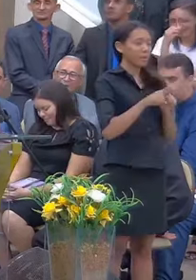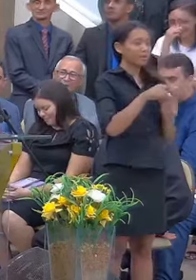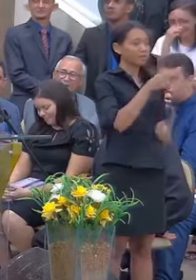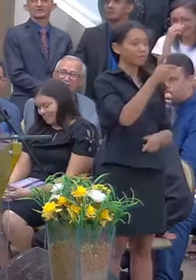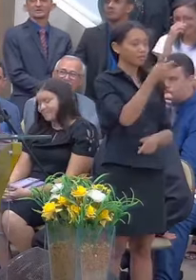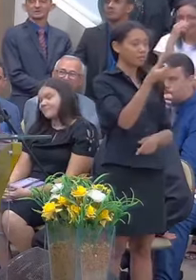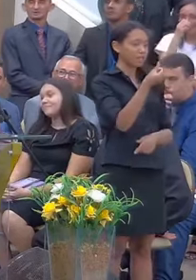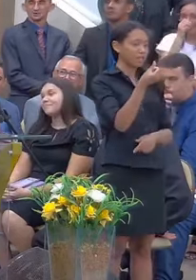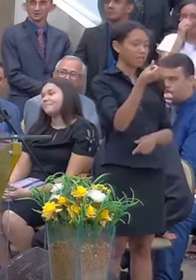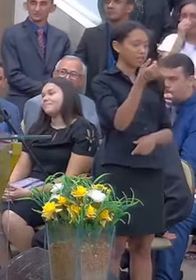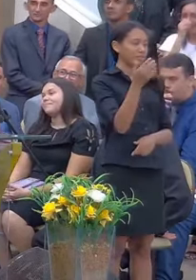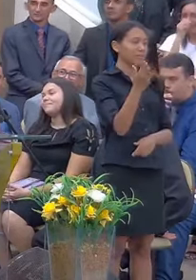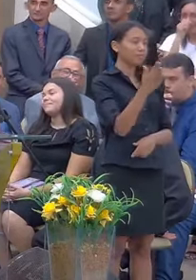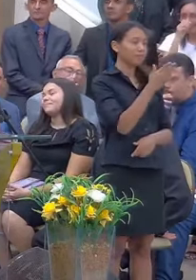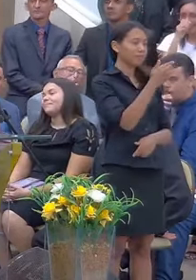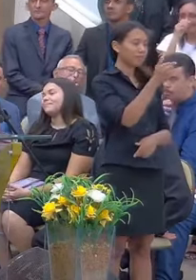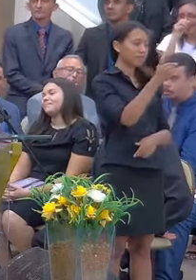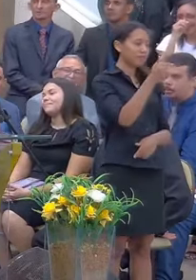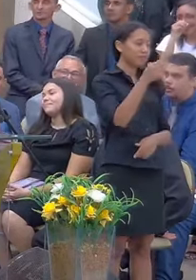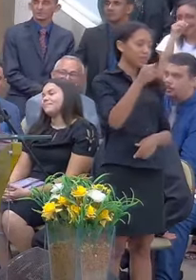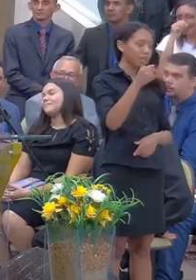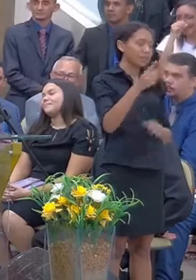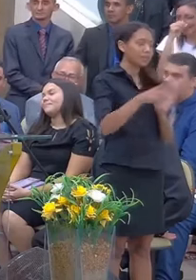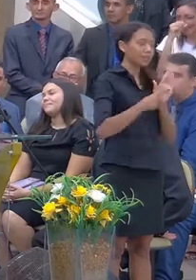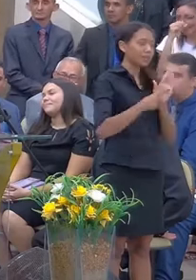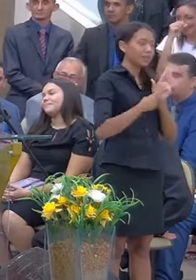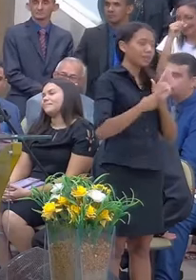como? Igreja